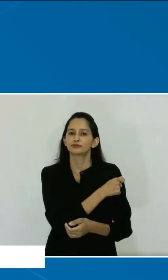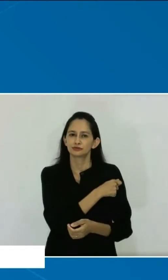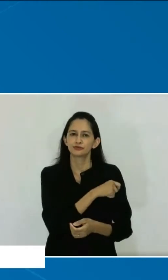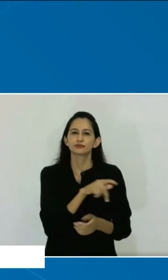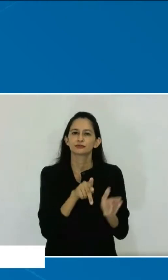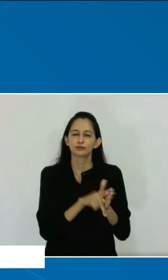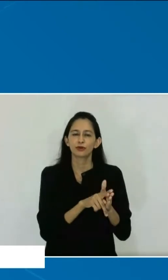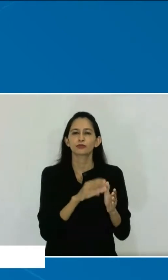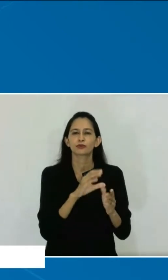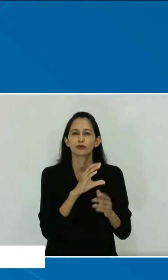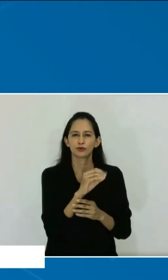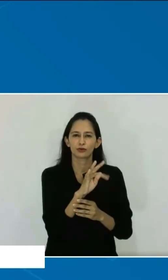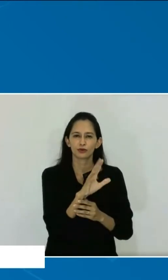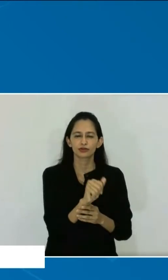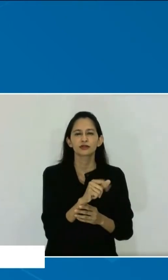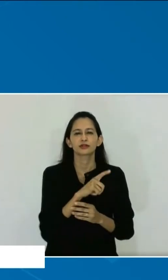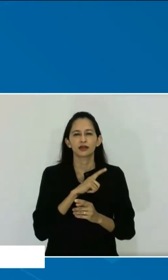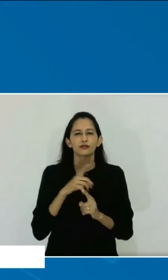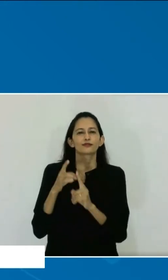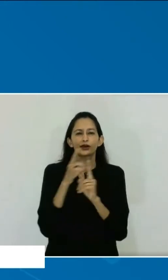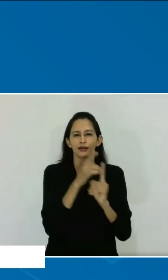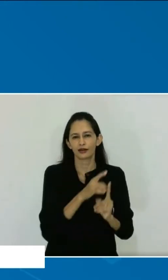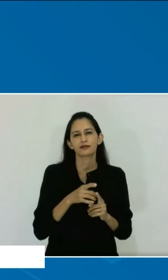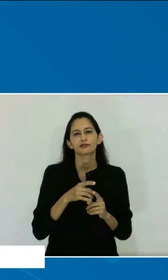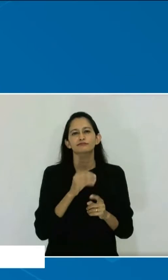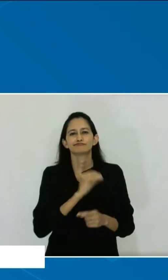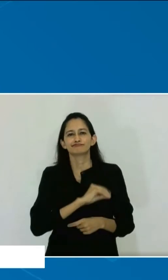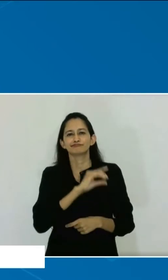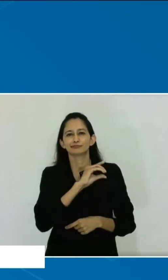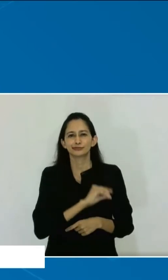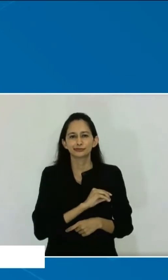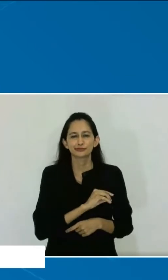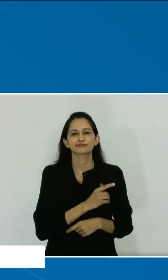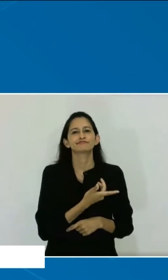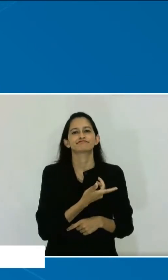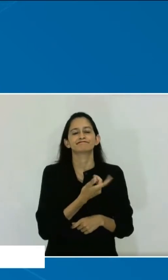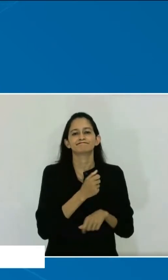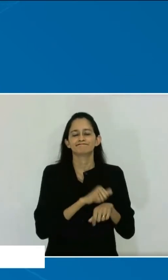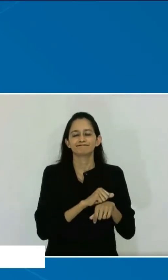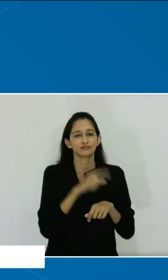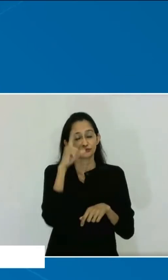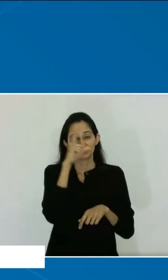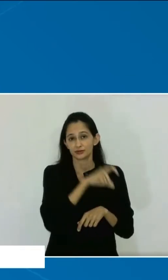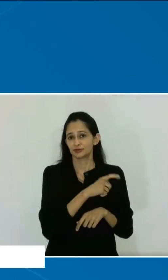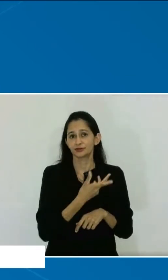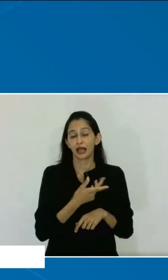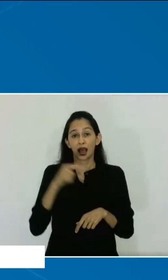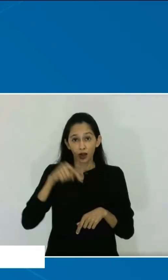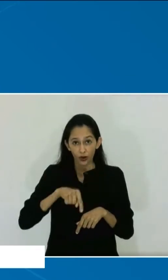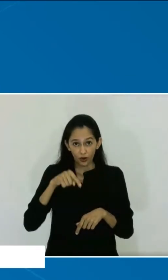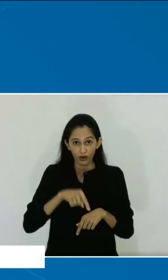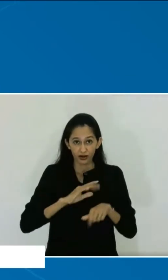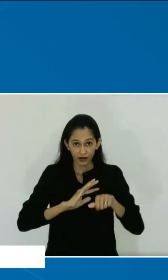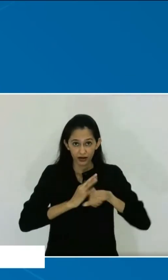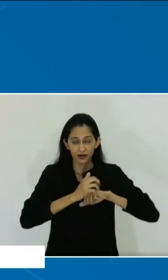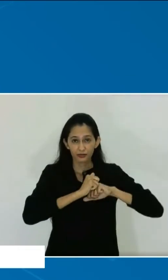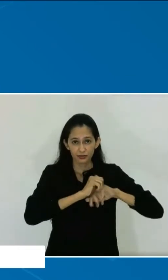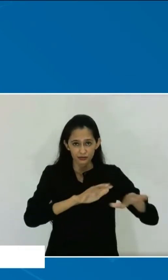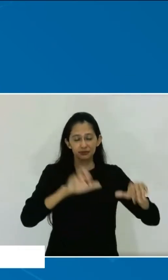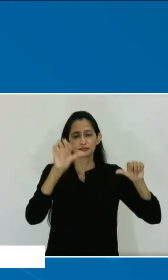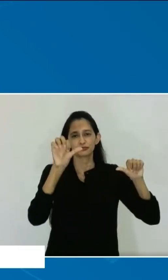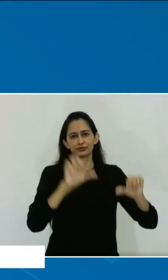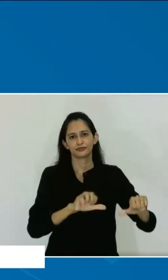de vulnerabilidade socioeconômica. Essa vulnerabilidade ela foi agravada agora com a situação da pandemia e